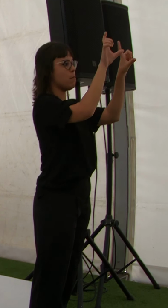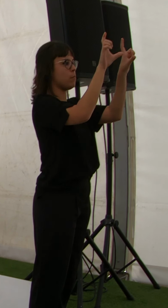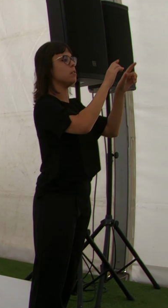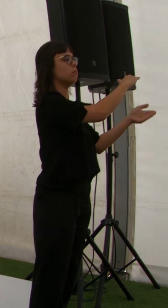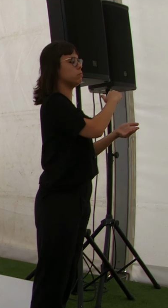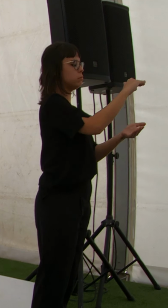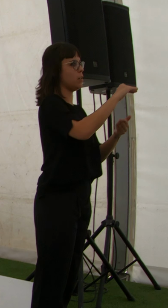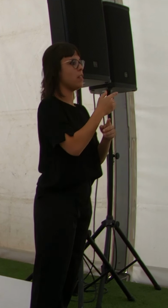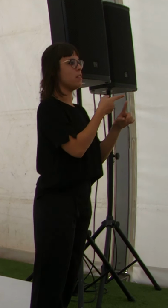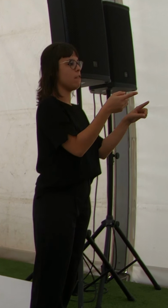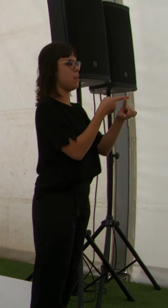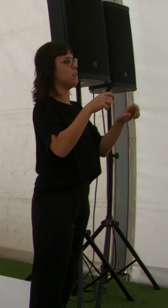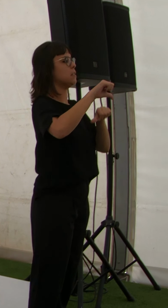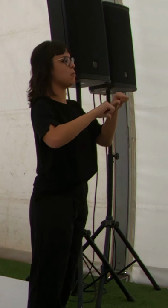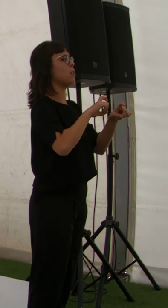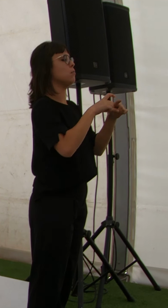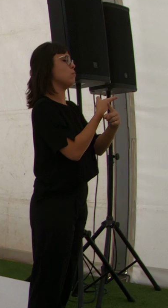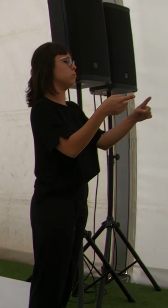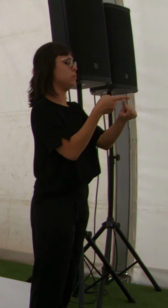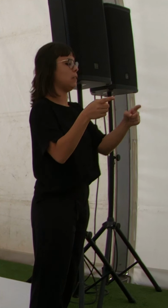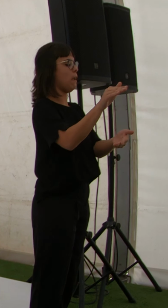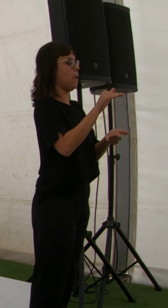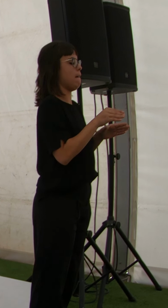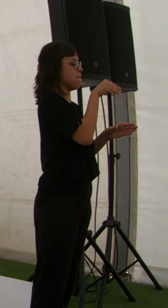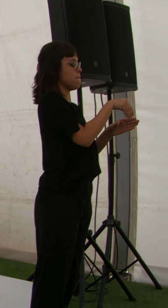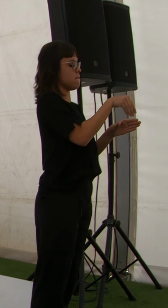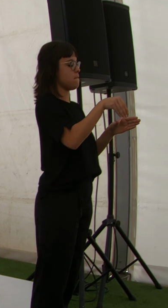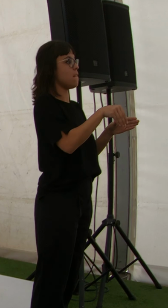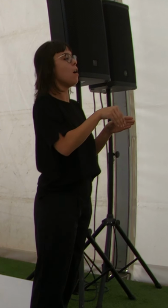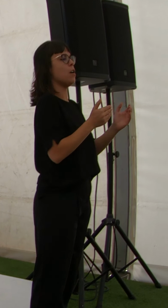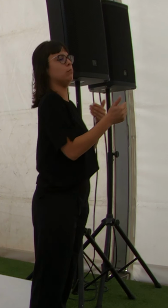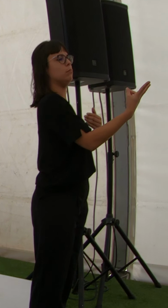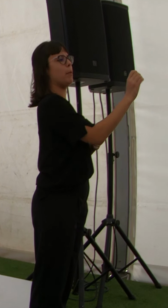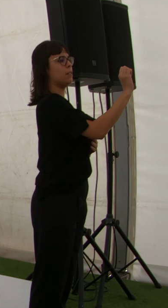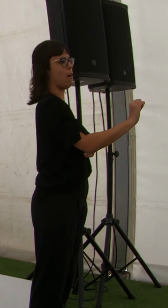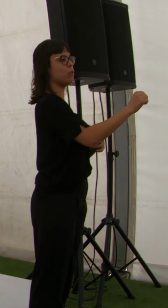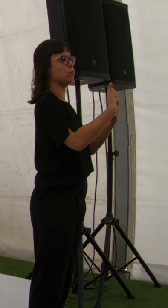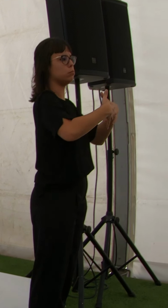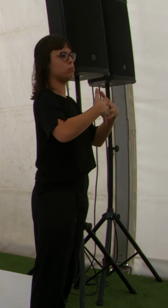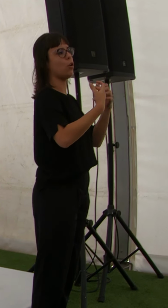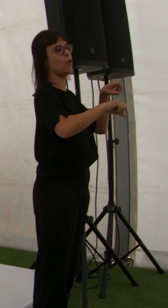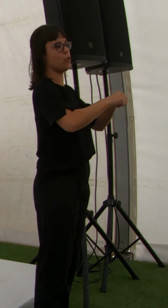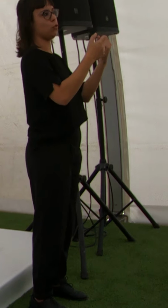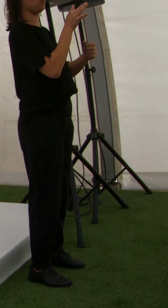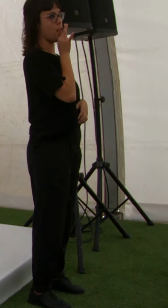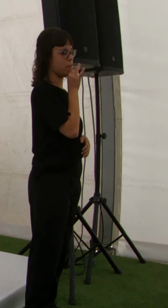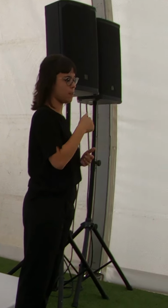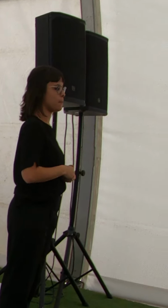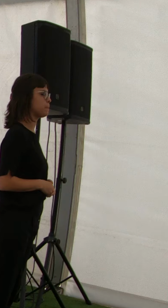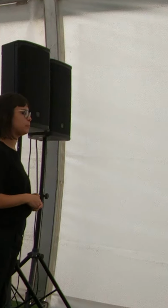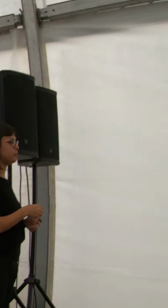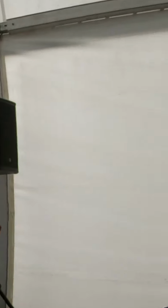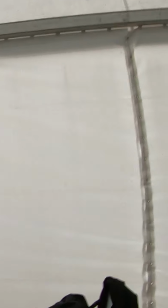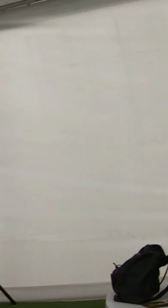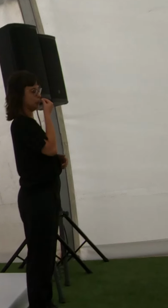distintas químicas y todo va a salir bien dentro de 20 años. El sexto asunto que hemos descubierto con la utilización